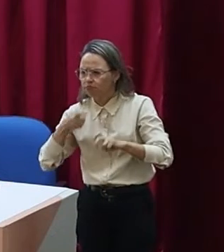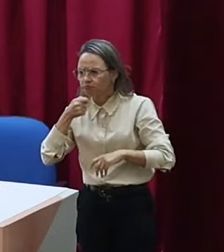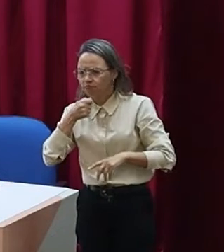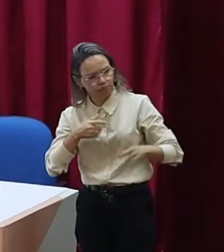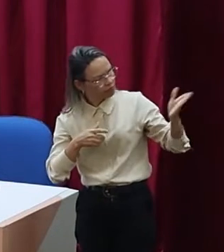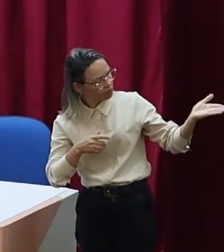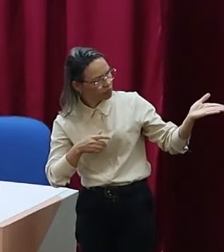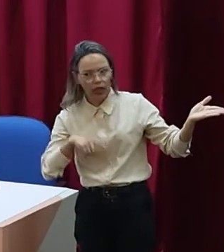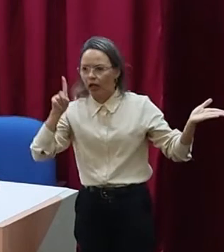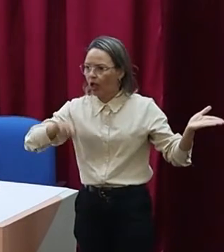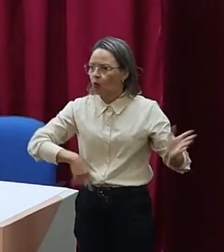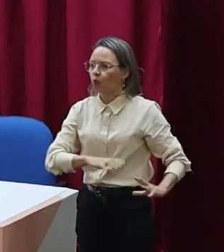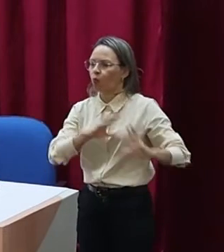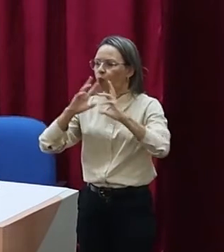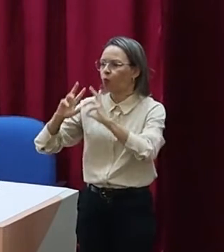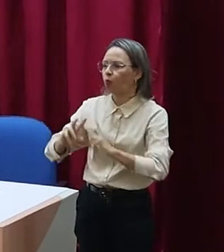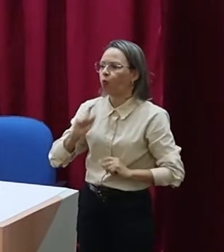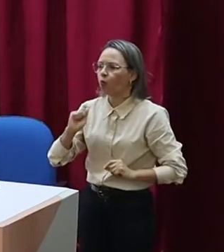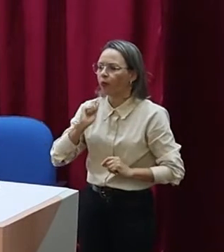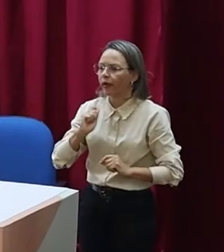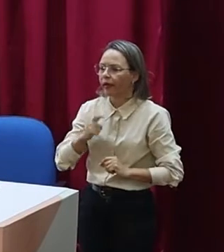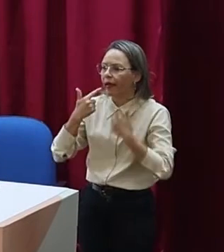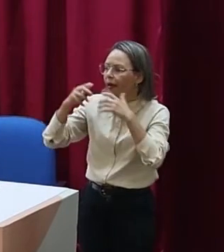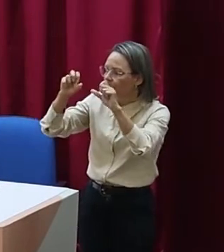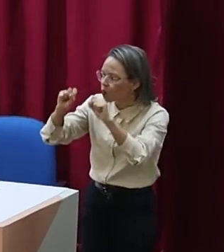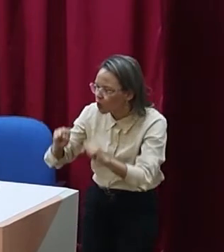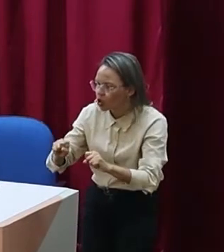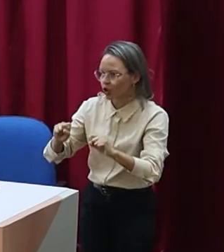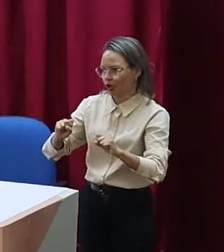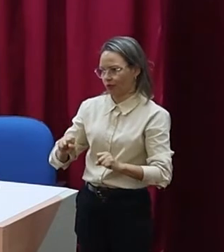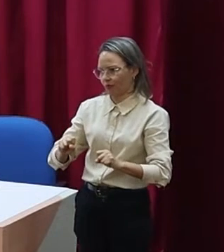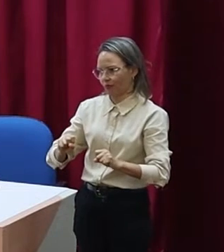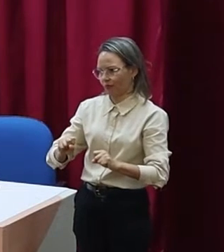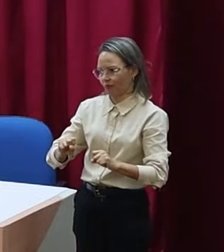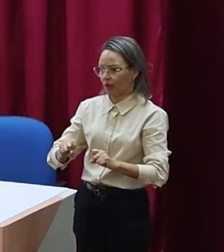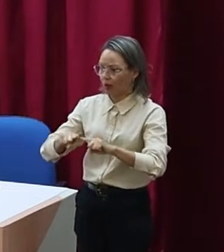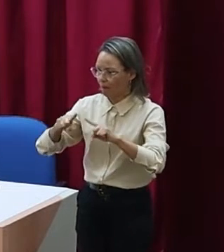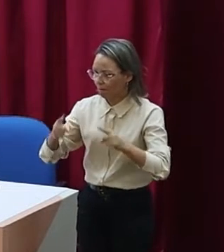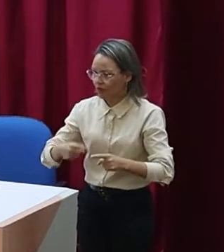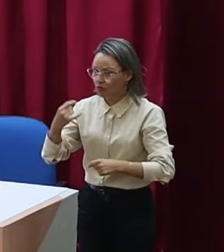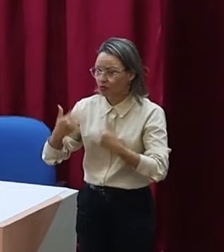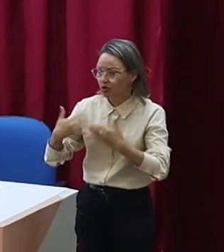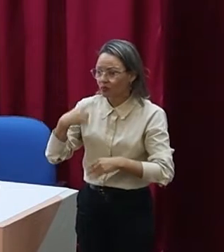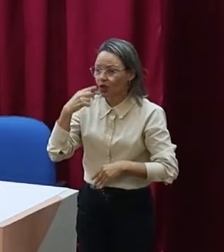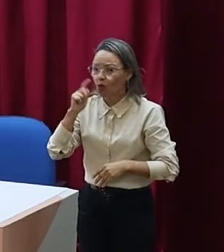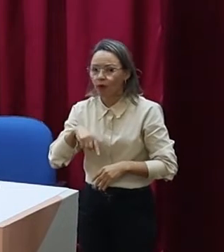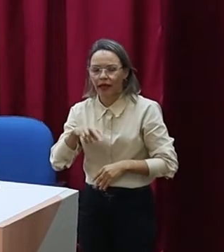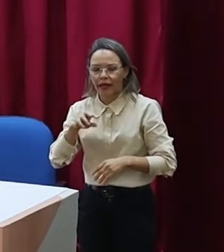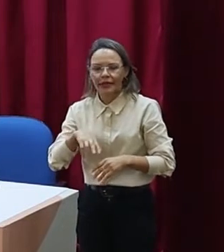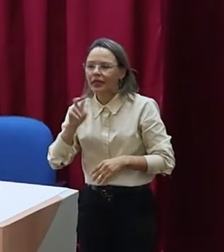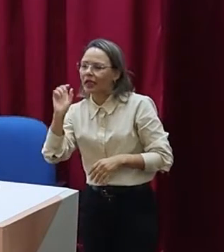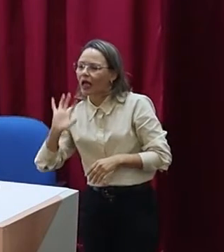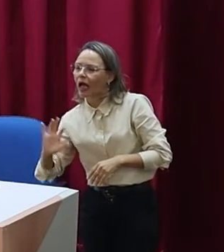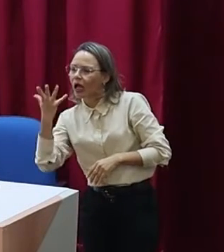conflito linguístico ele é puro. A discussão é linguística. Agora, quando a gente fala em conflitos linguísticos incidentais,